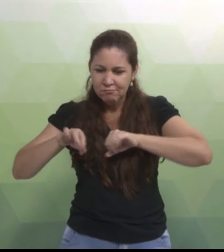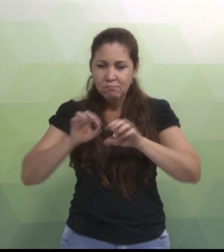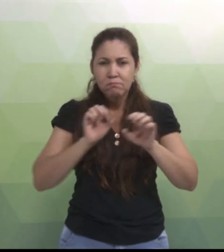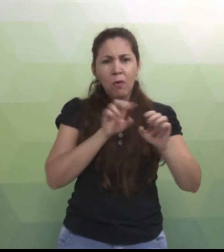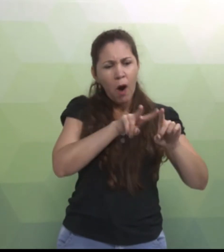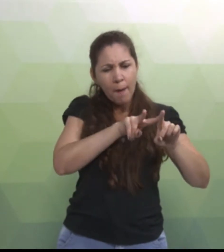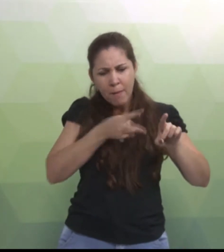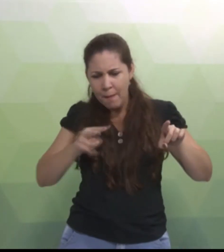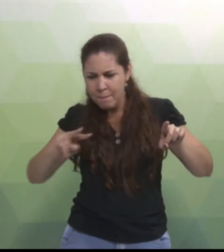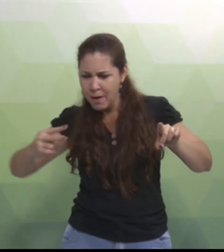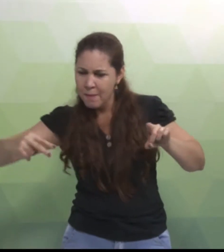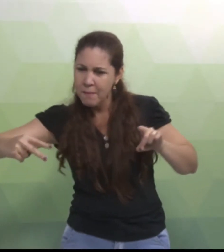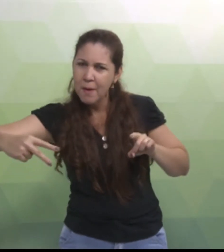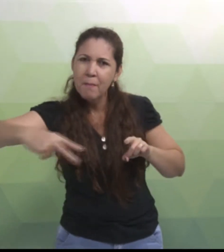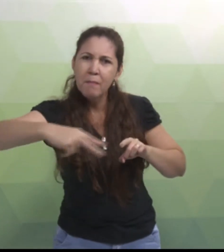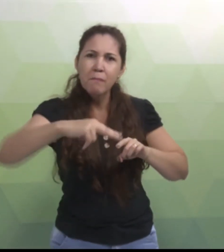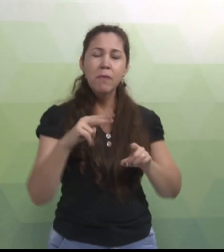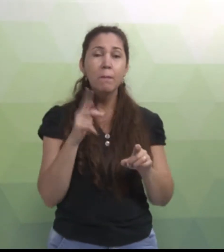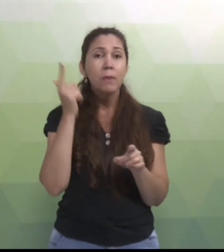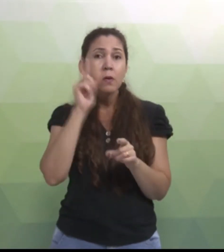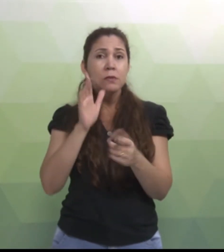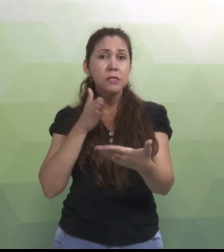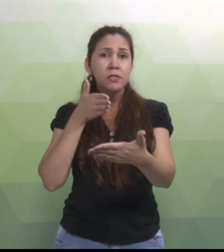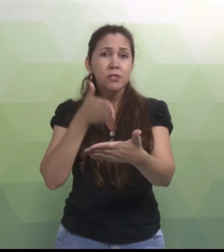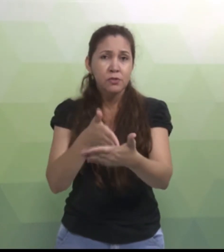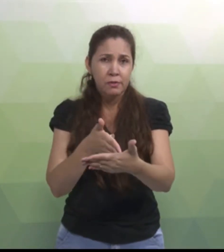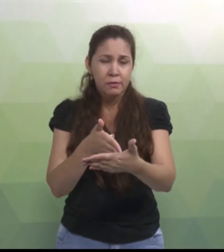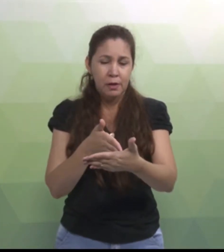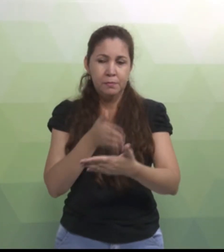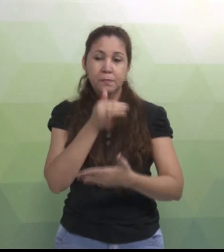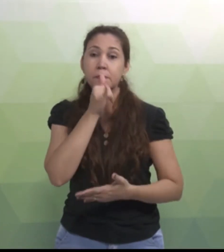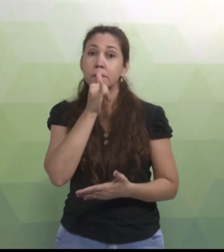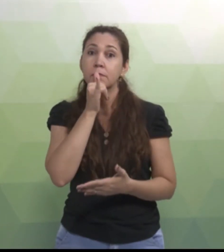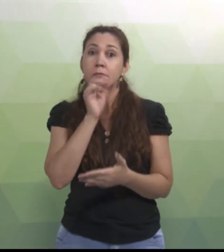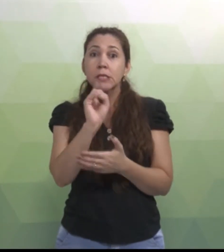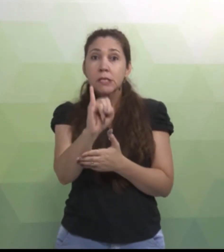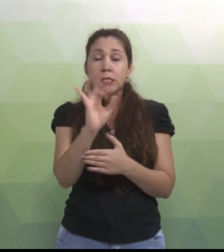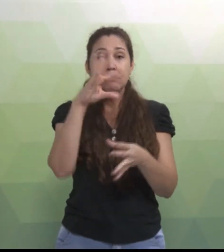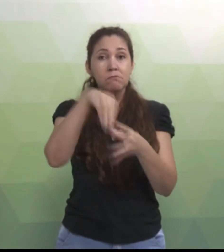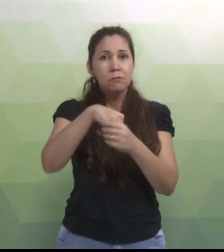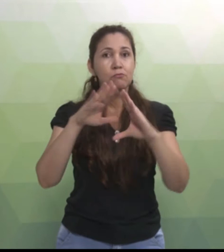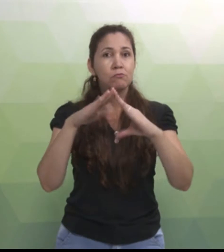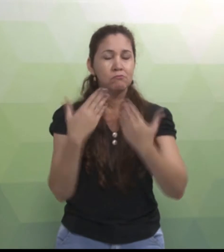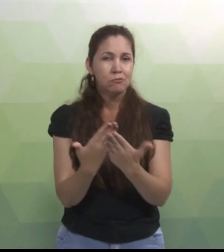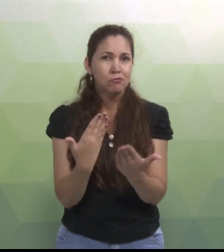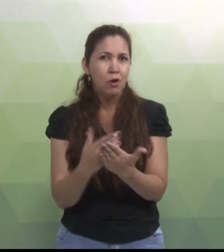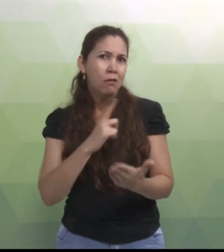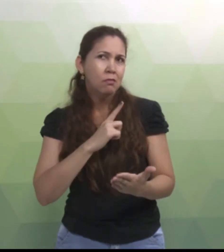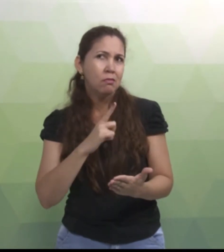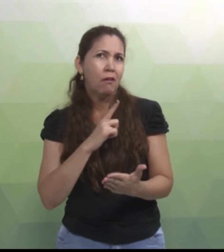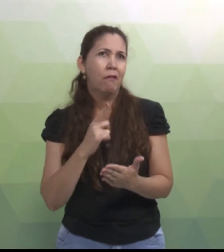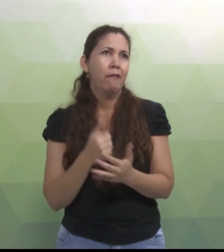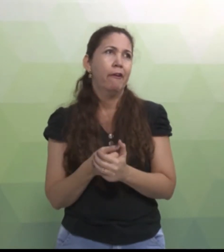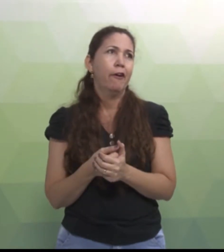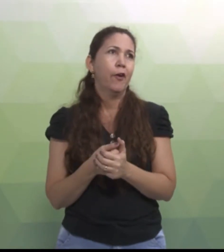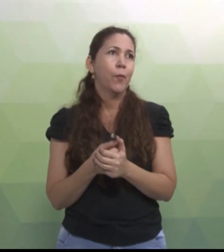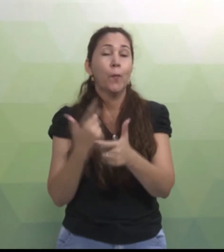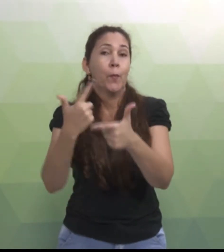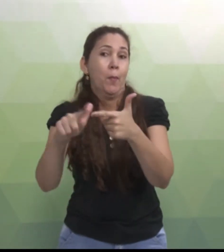os dados. Então, seria o caminho a seguir para alcançar o objetivo. Então, na escola, por exemplo, pode surgir um